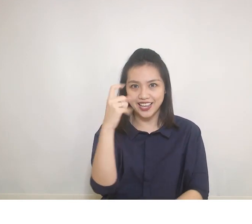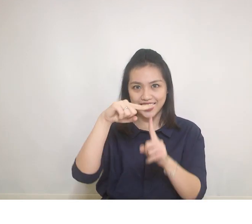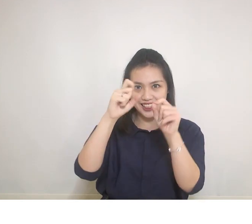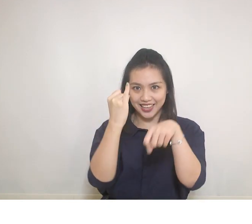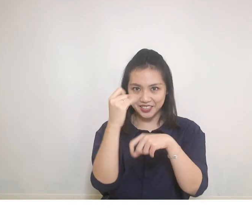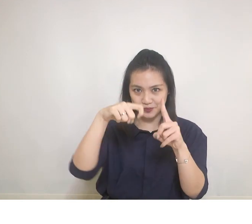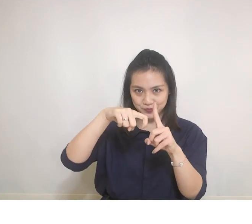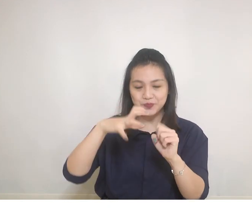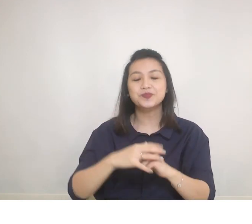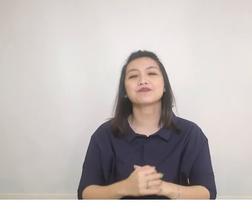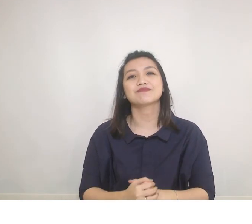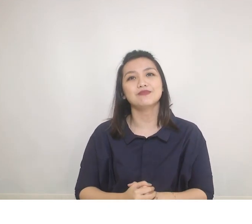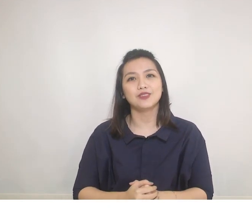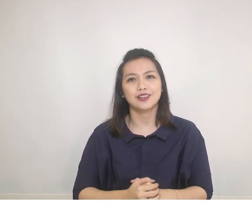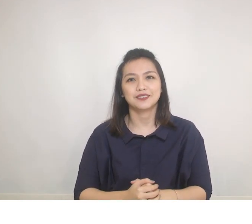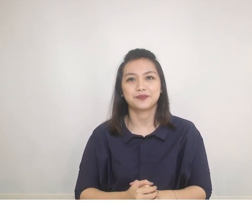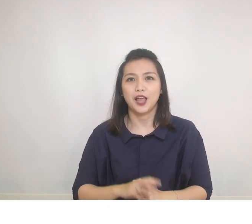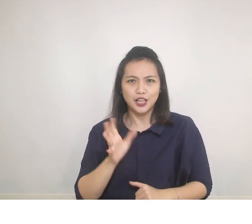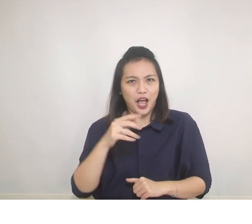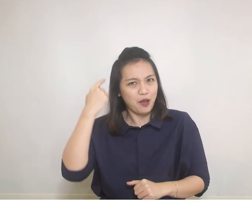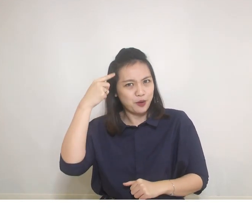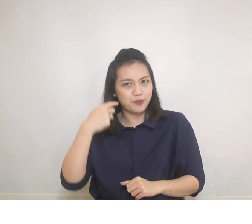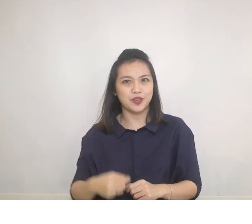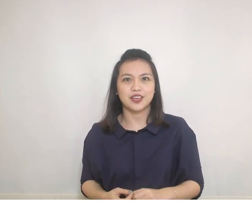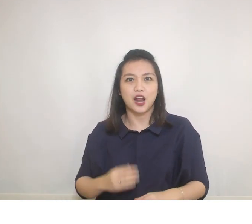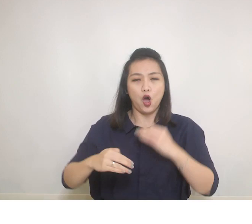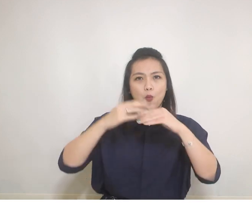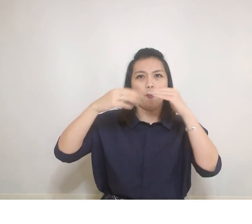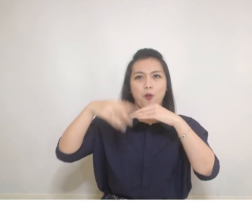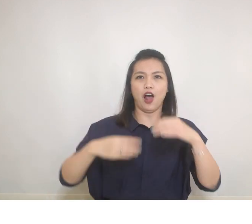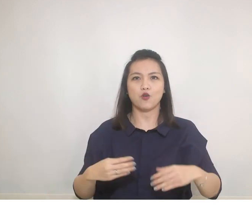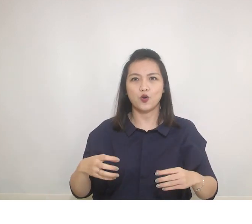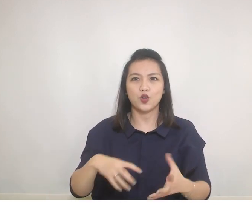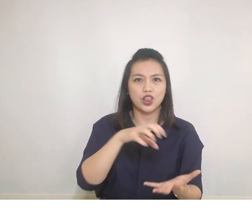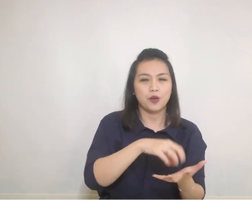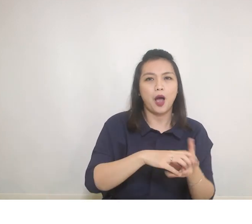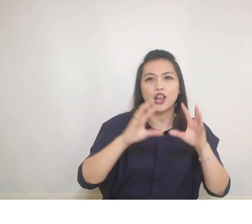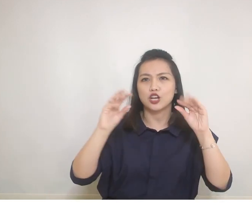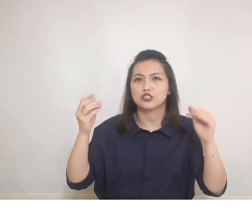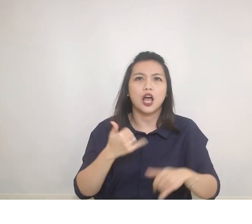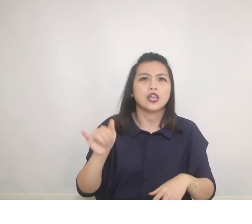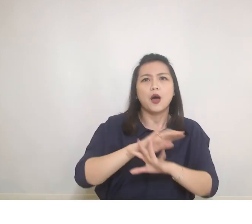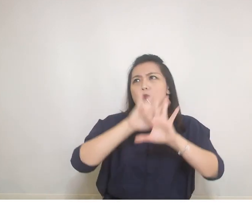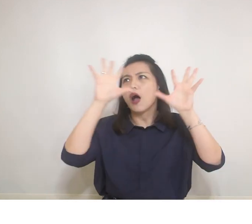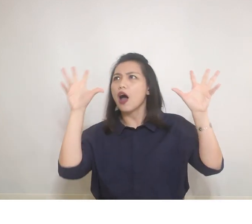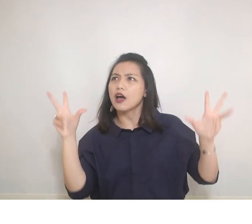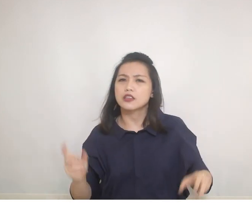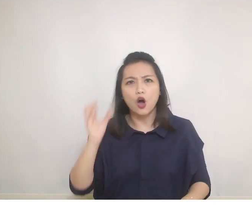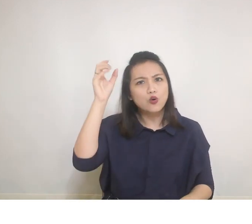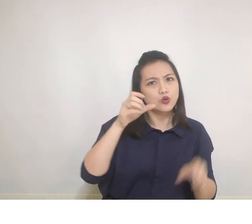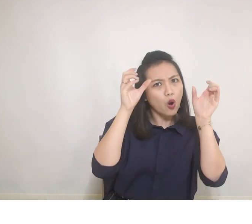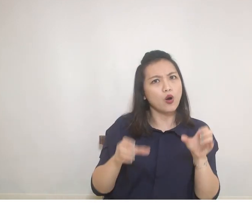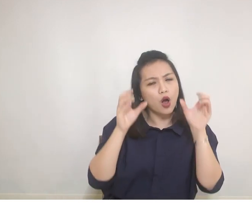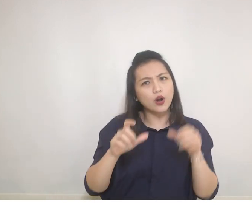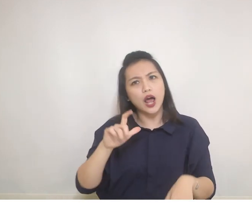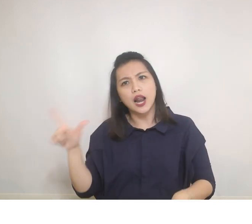Untuk mengurangi pengangguran apa? Iya, kayak pengangguran kayak dihubung-hubungkan kayak jiwa-jiwa. Makanya ujung-ujungnya